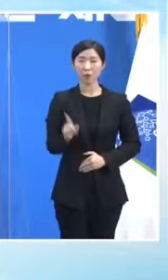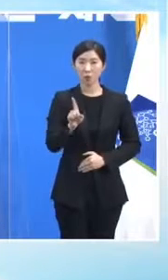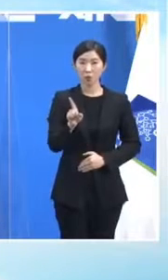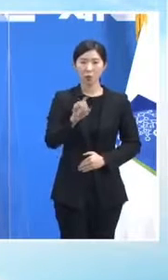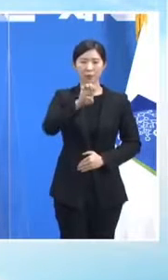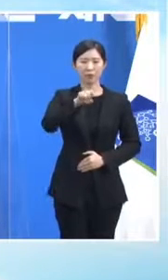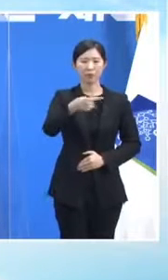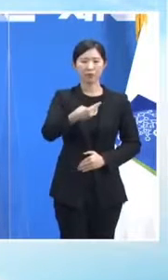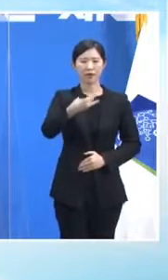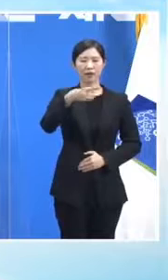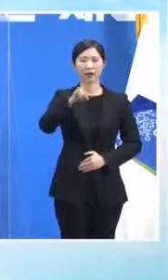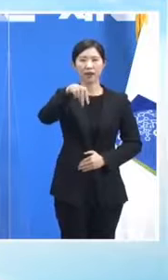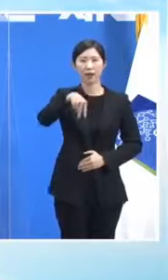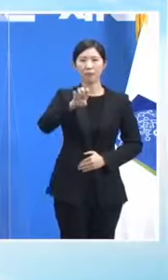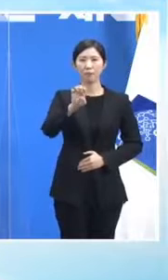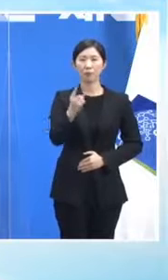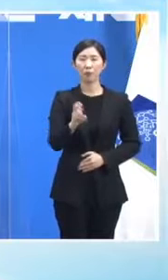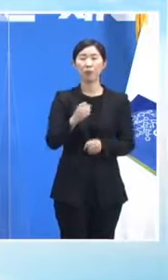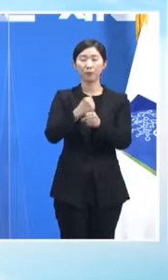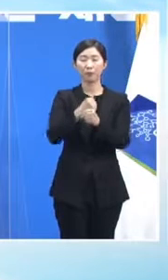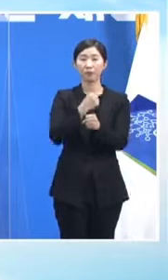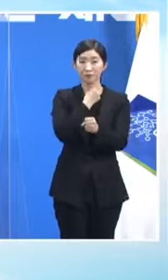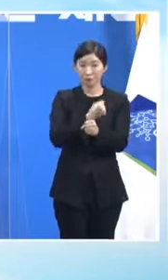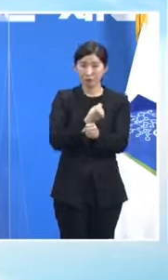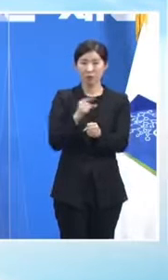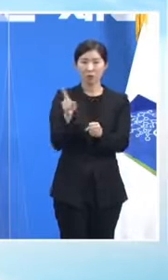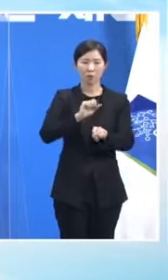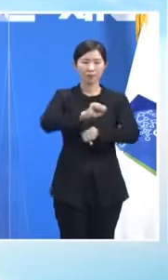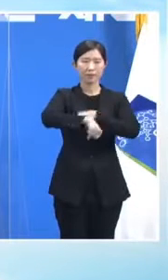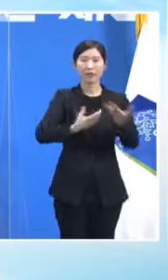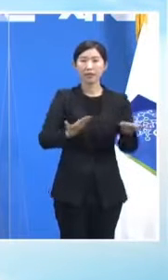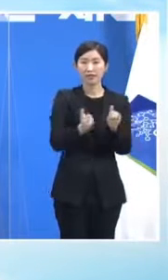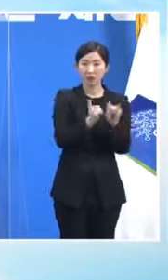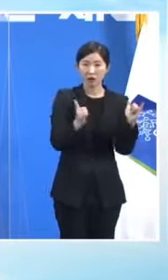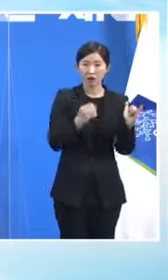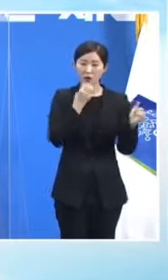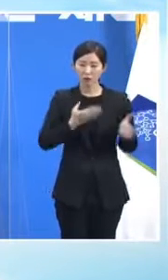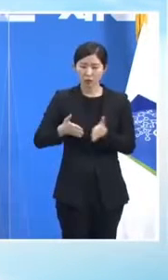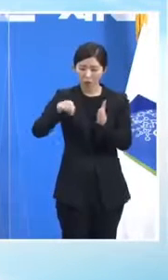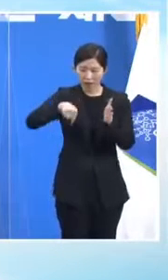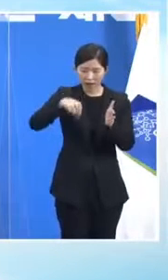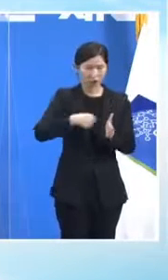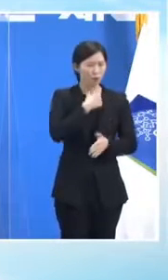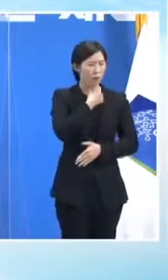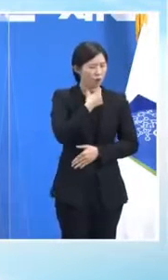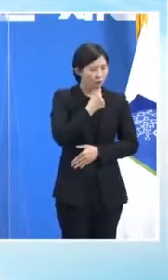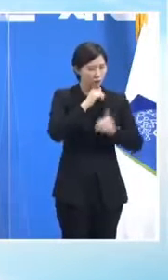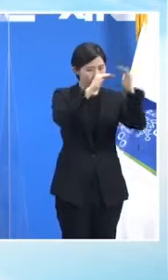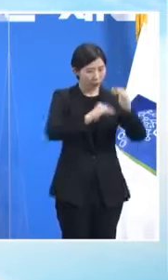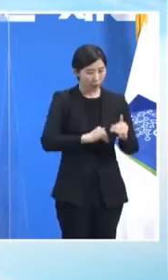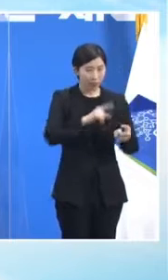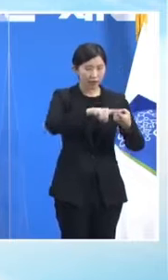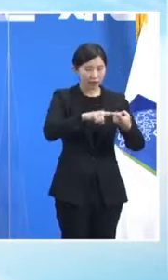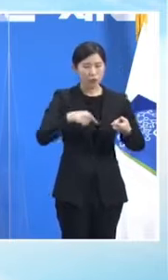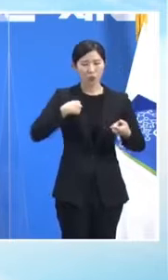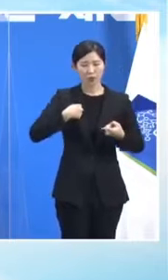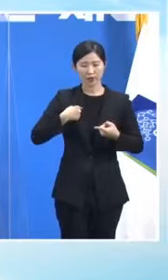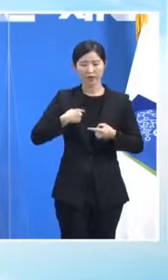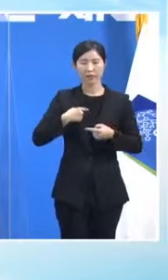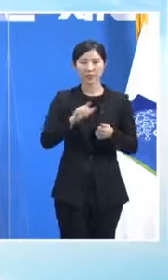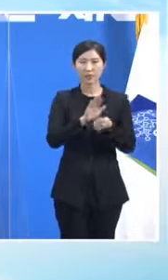구축하여 실태조사를 통해 나타난 프리랜서들이 경기도에 희망하는 지원 방안들을 이 플랫폼에 담아내고자